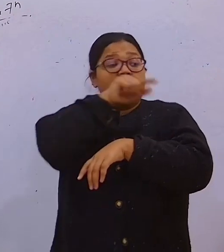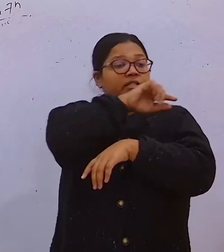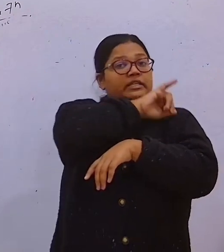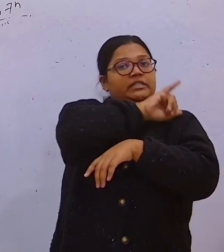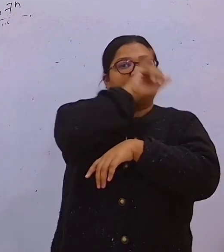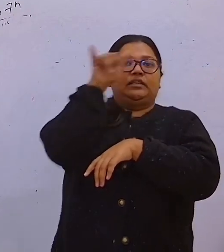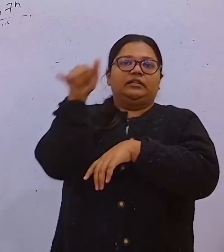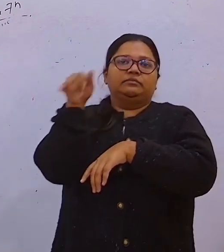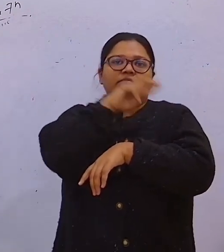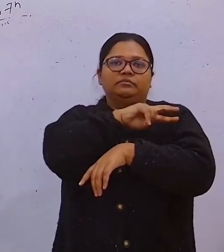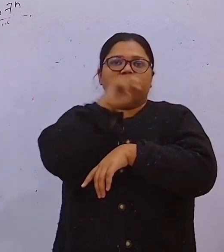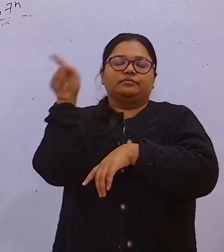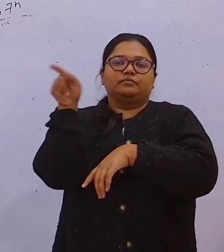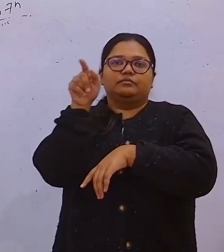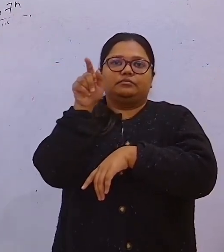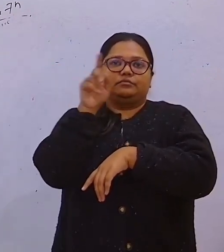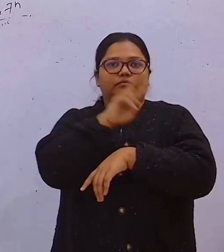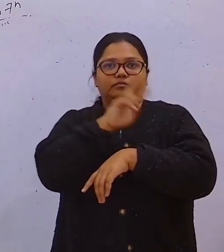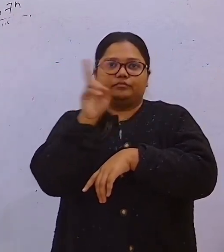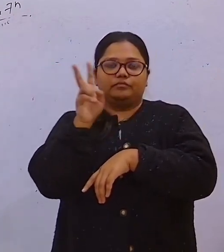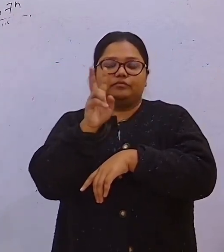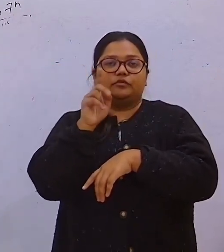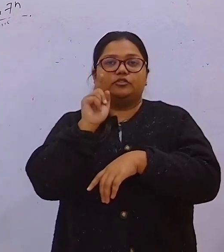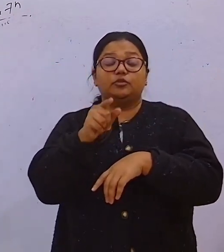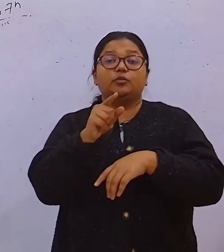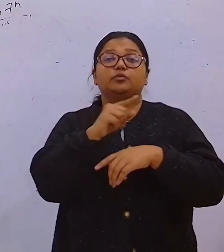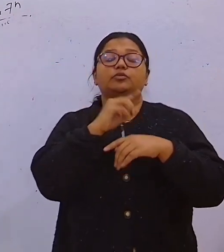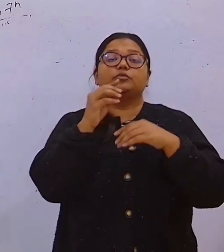एग्जाम्पल लिखो, एग्जाम्पल